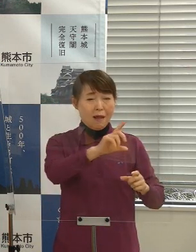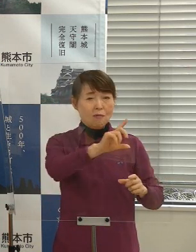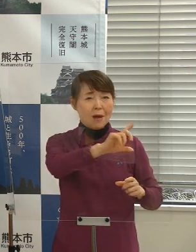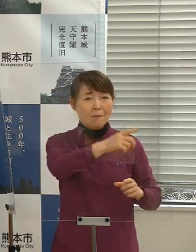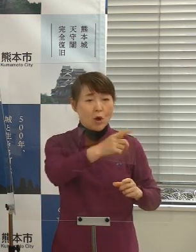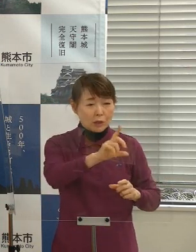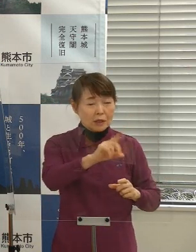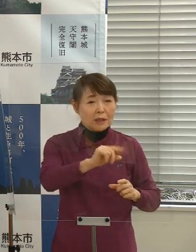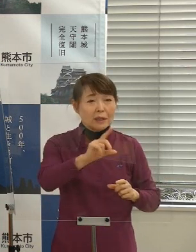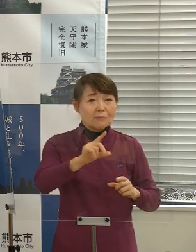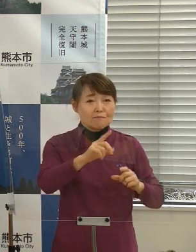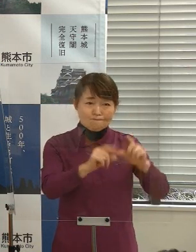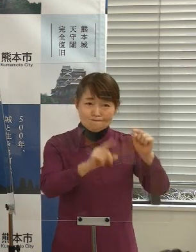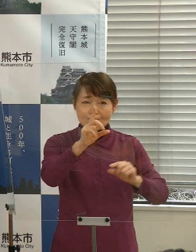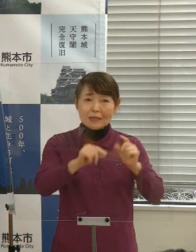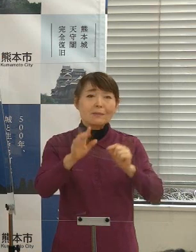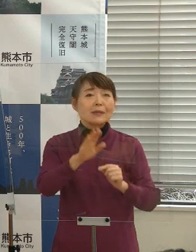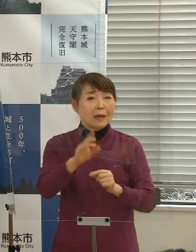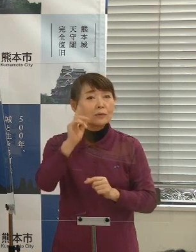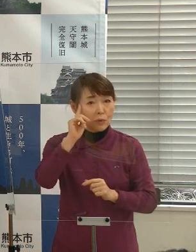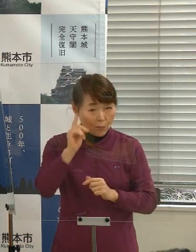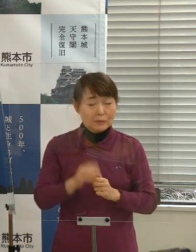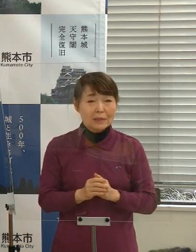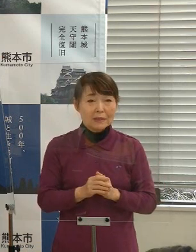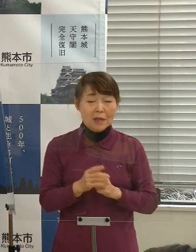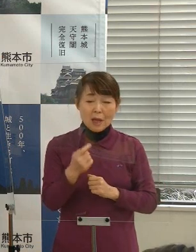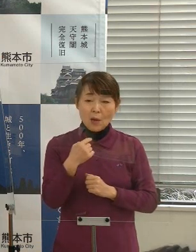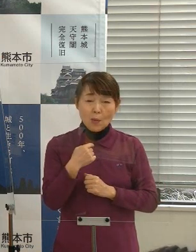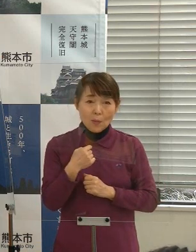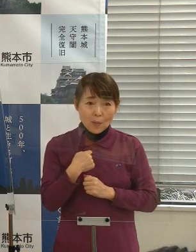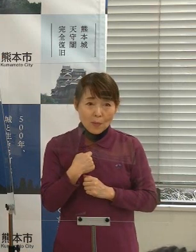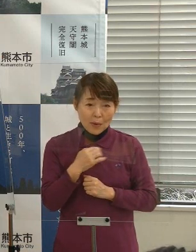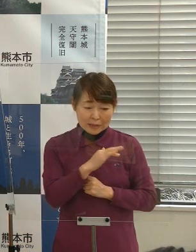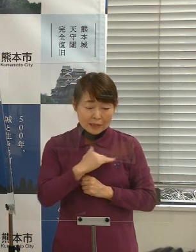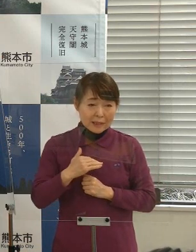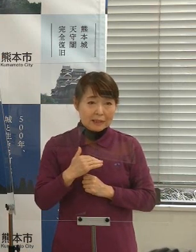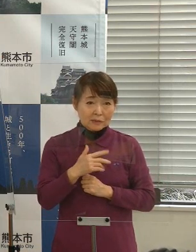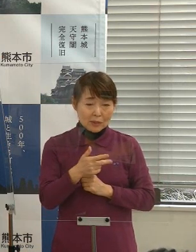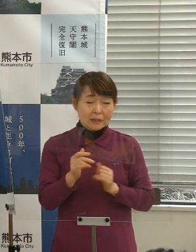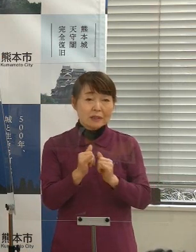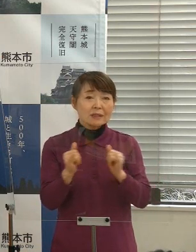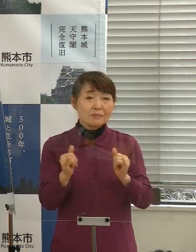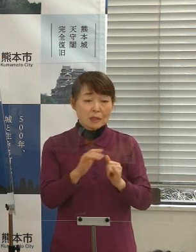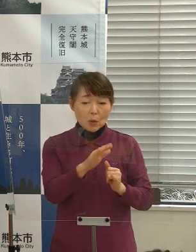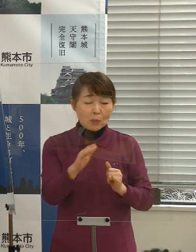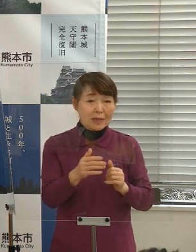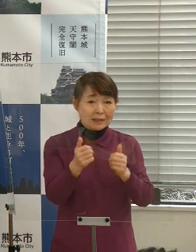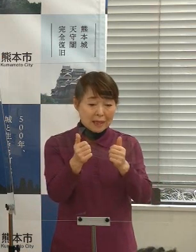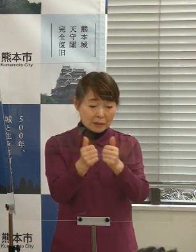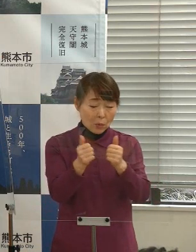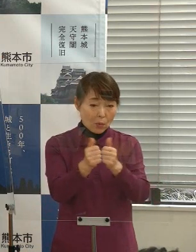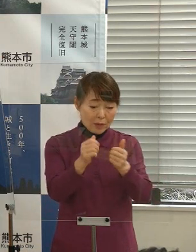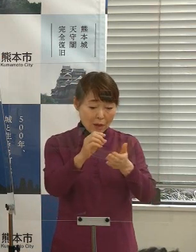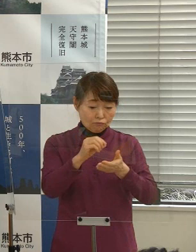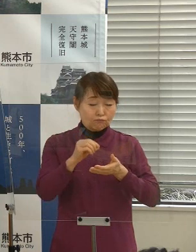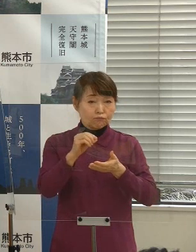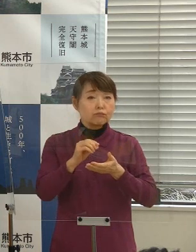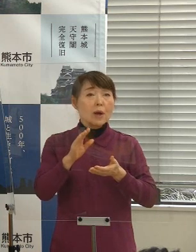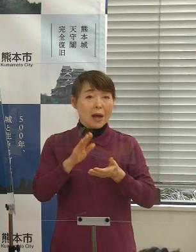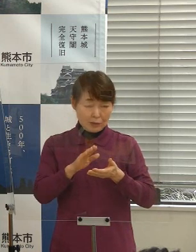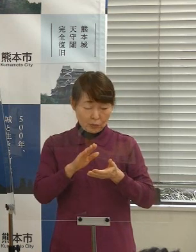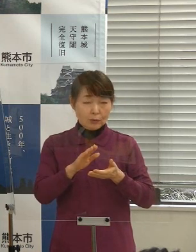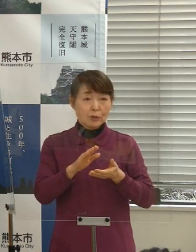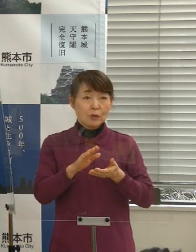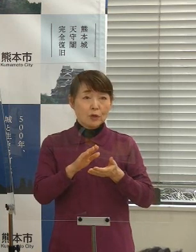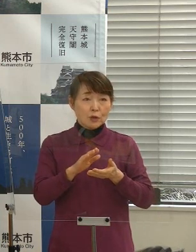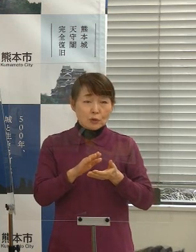々はやはりいろいろなご相談を市民の皆さんから受けることを非常に多く受けていますので、解